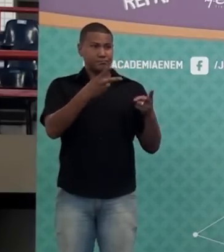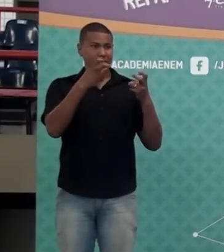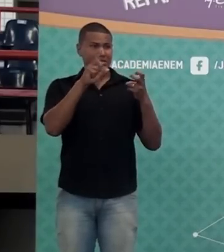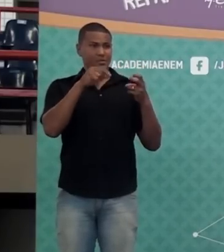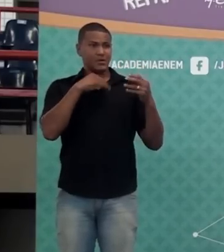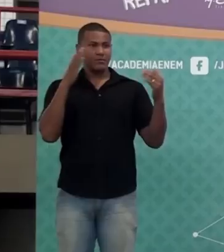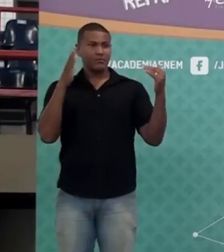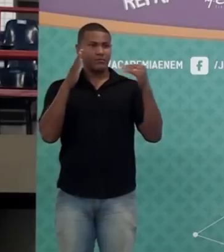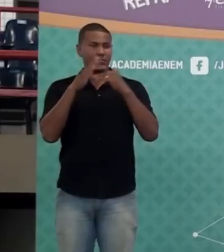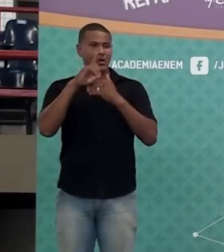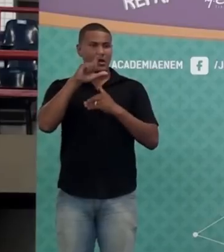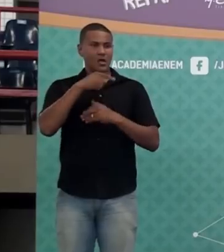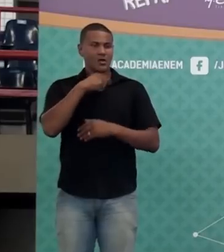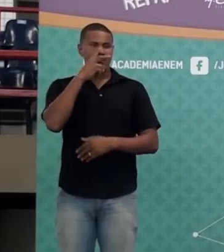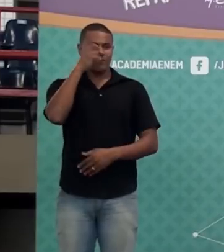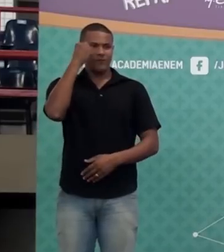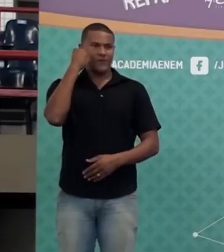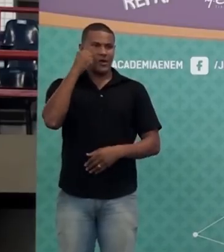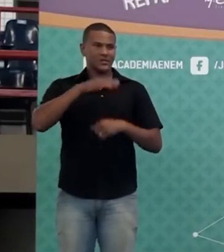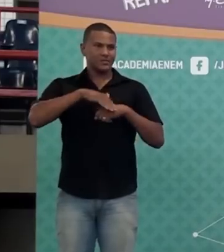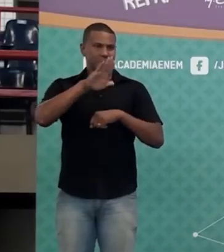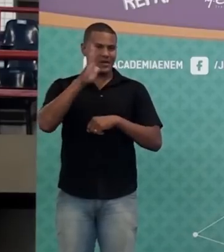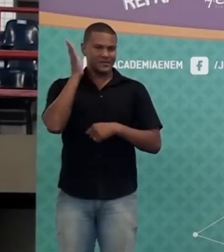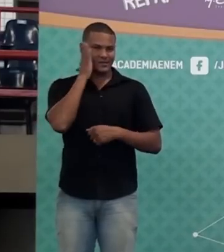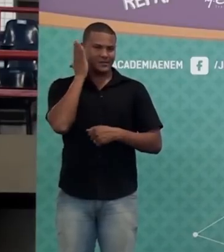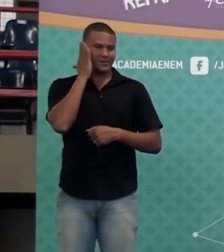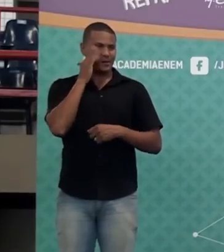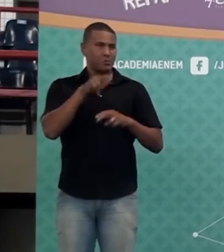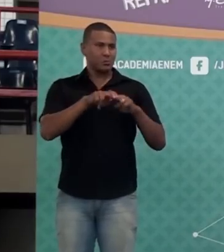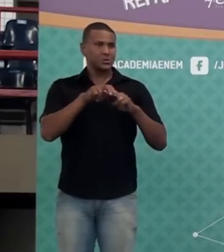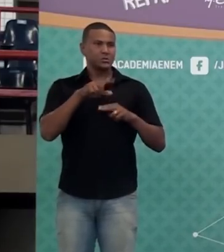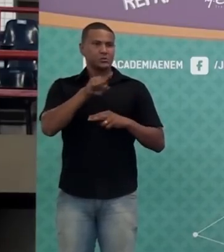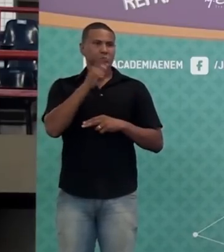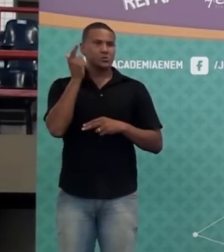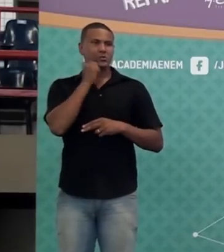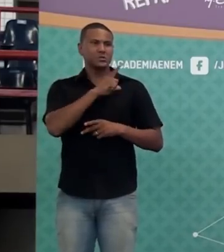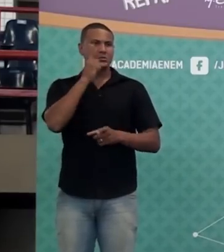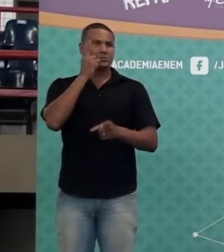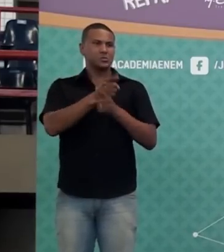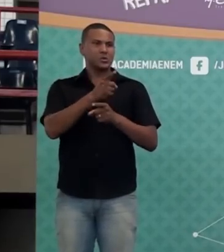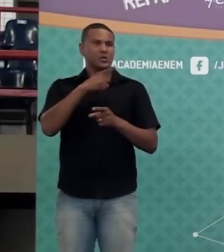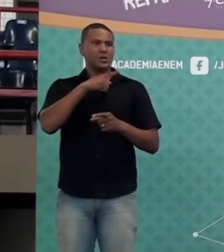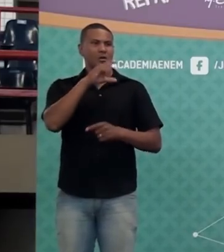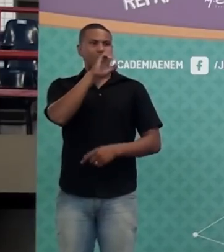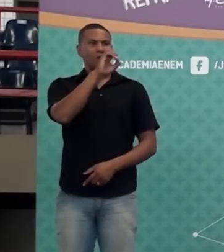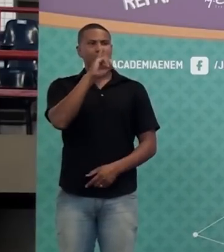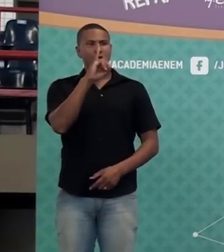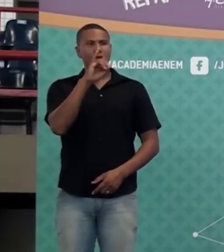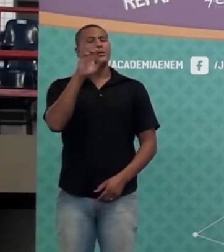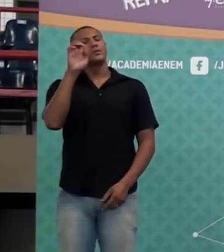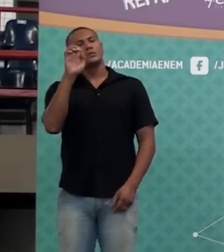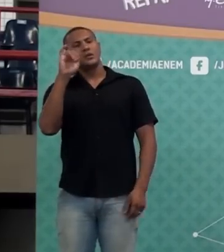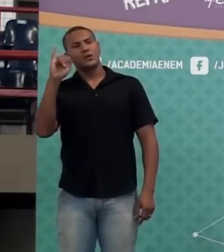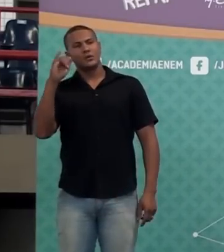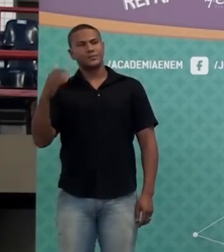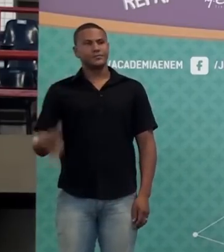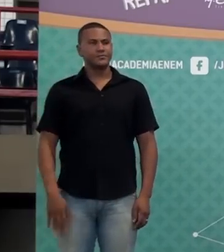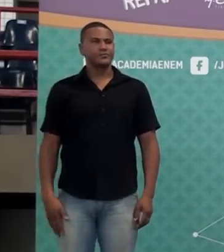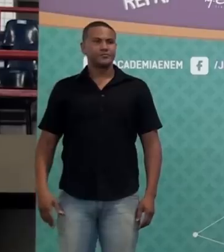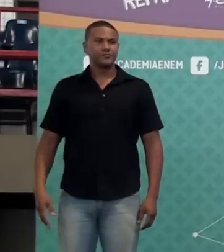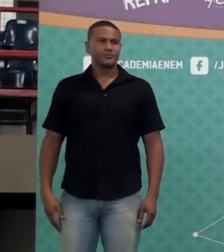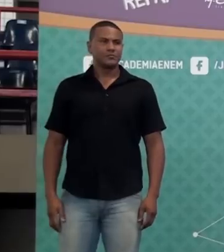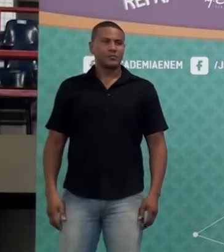dentro dessa sílaba mais forte eu encontro esses dois ditongos, ei e oi. Vamos trabalhar